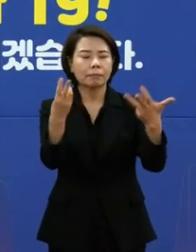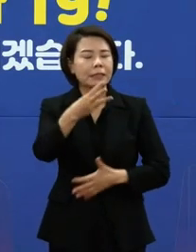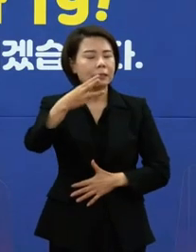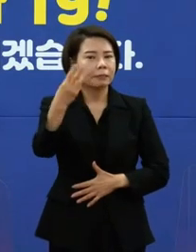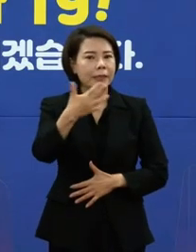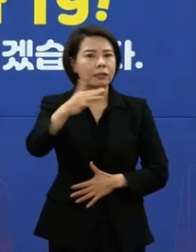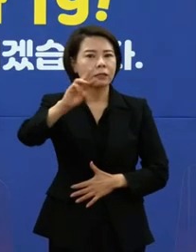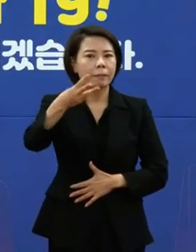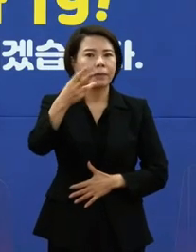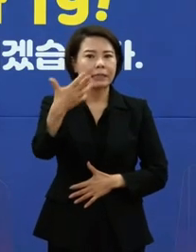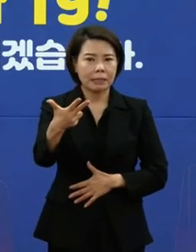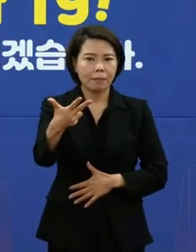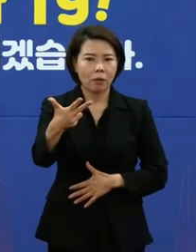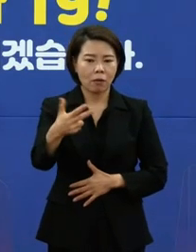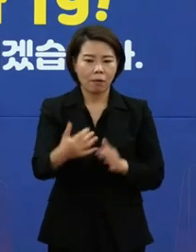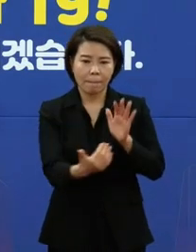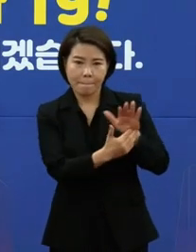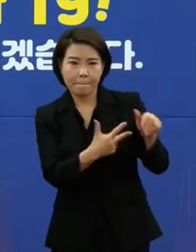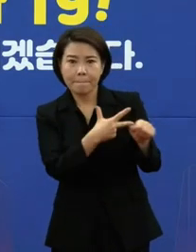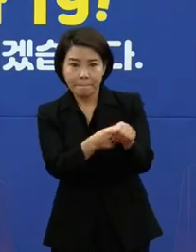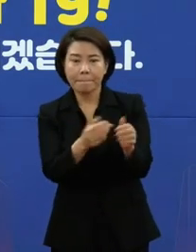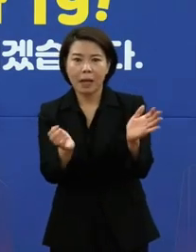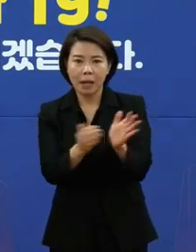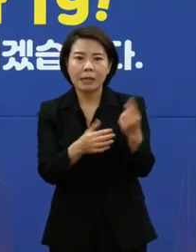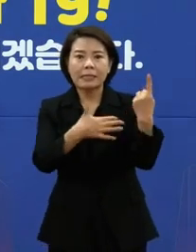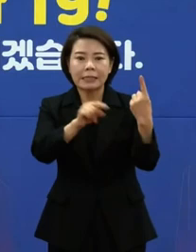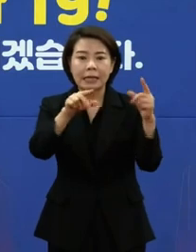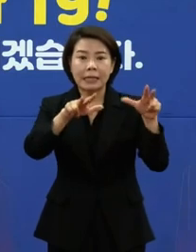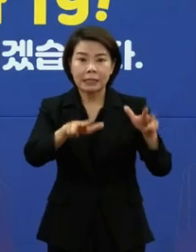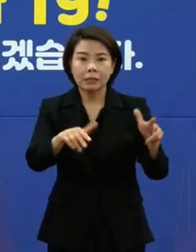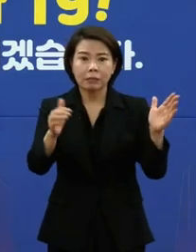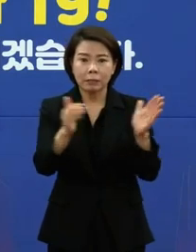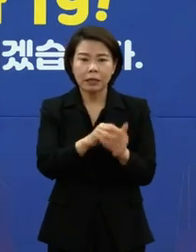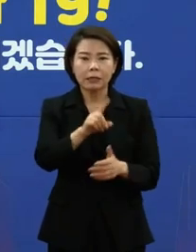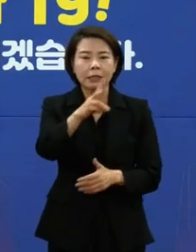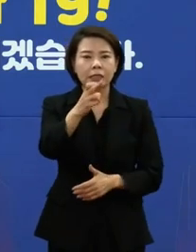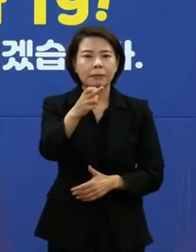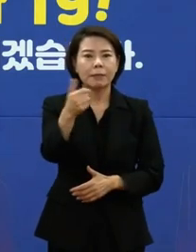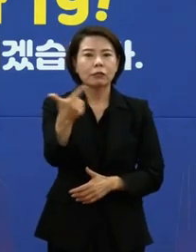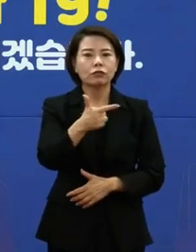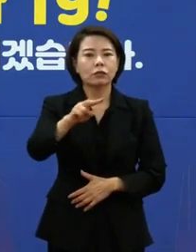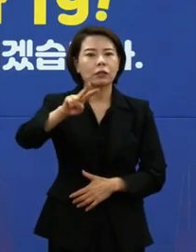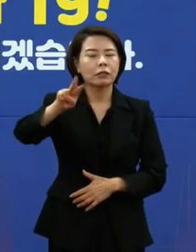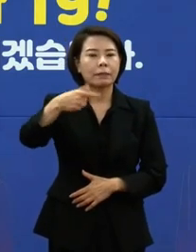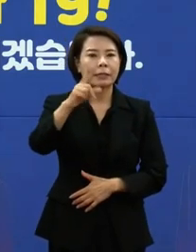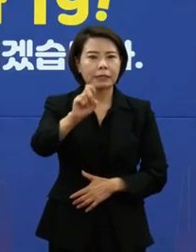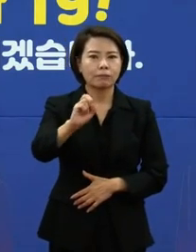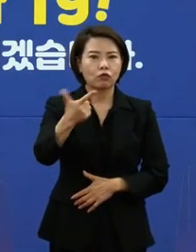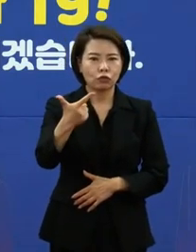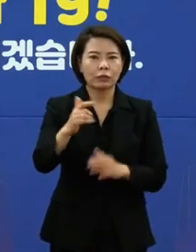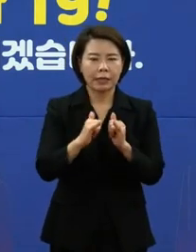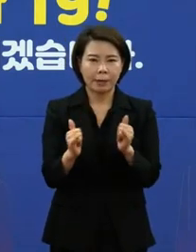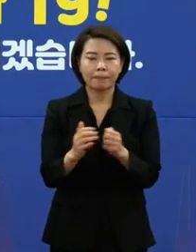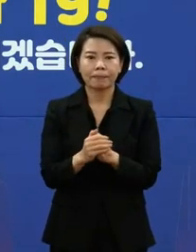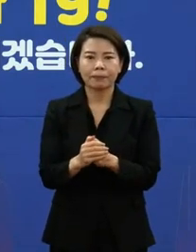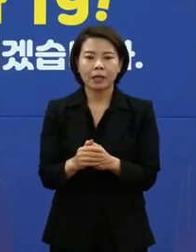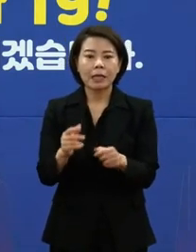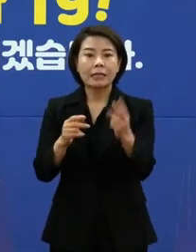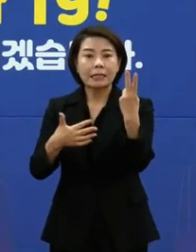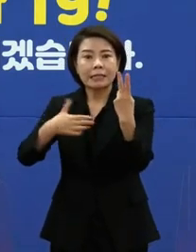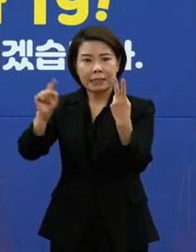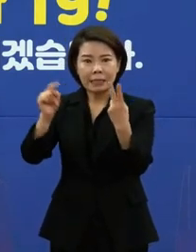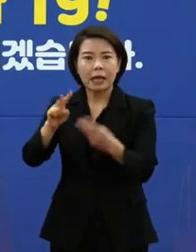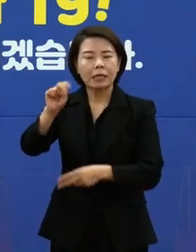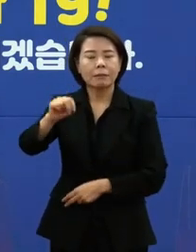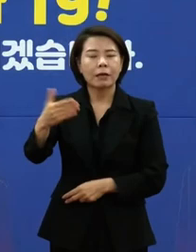8,307명이 예방접종을 맞았습니다. 1차는 현재까지 12만 6,216명이, 2차 접종자는